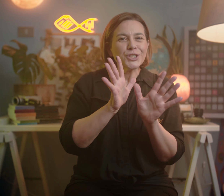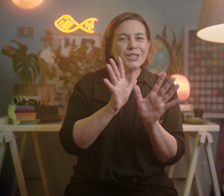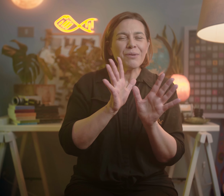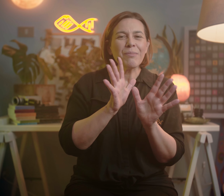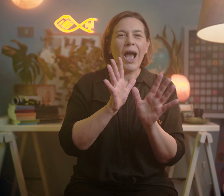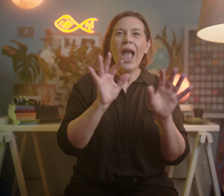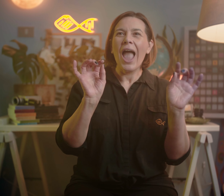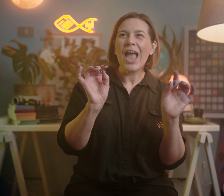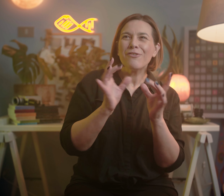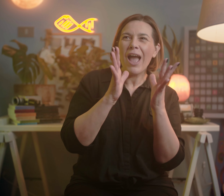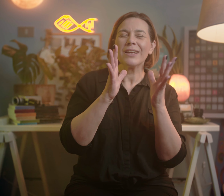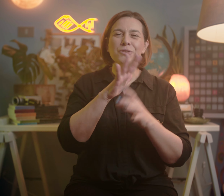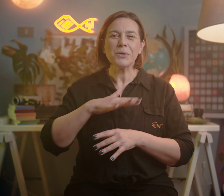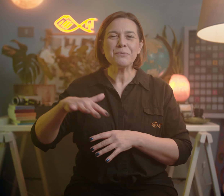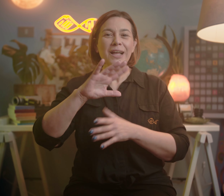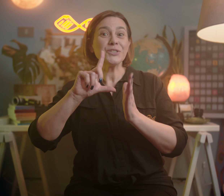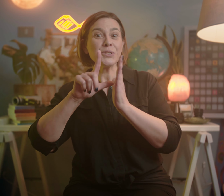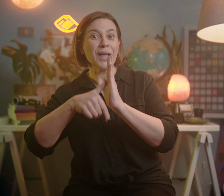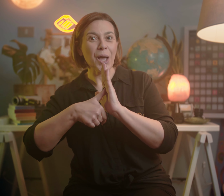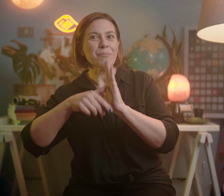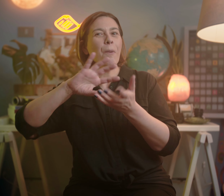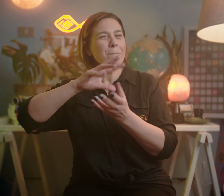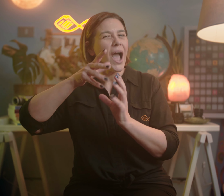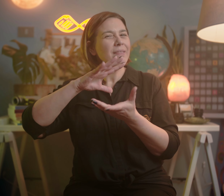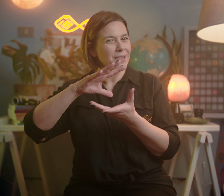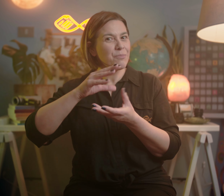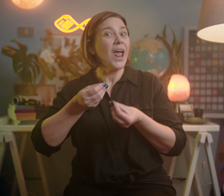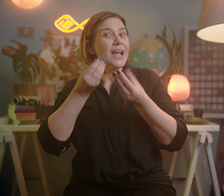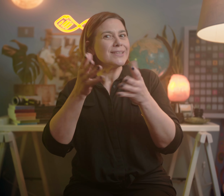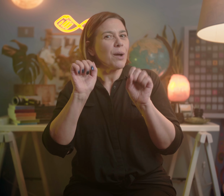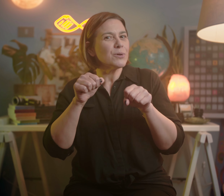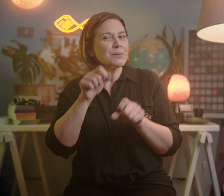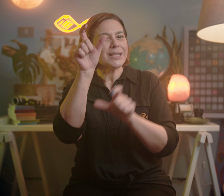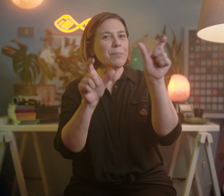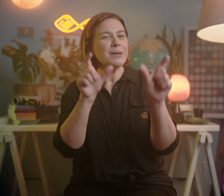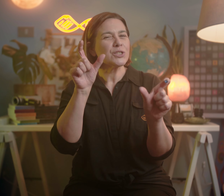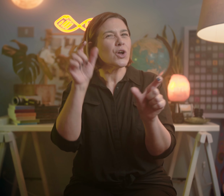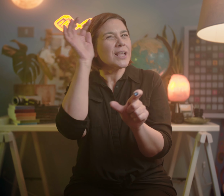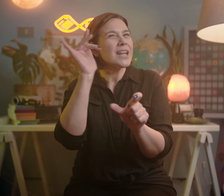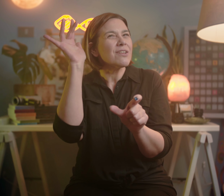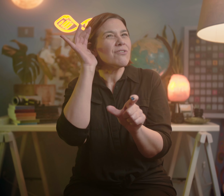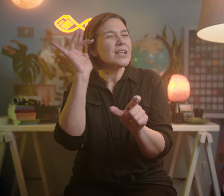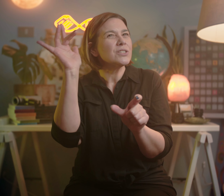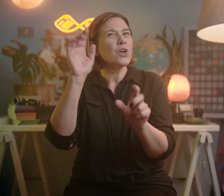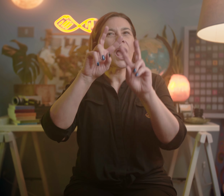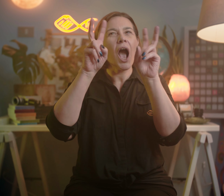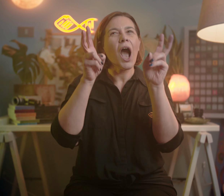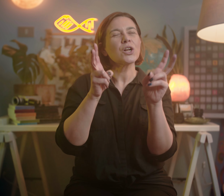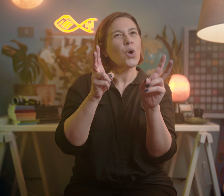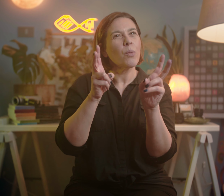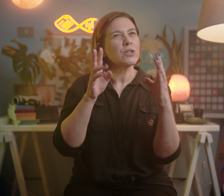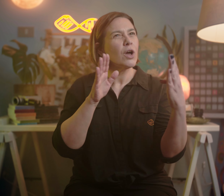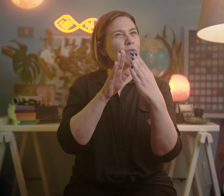manipolazione di eventi, spazio e tempo per portare il pubblico a riflettere su un determinato tema, positivo o